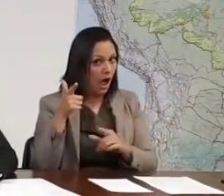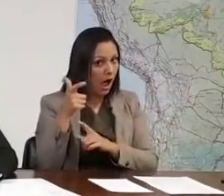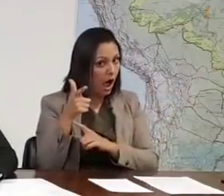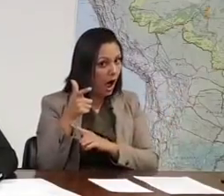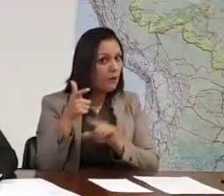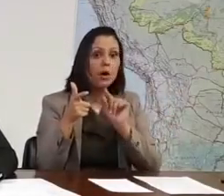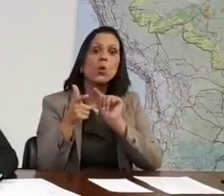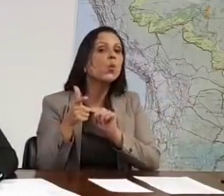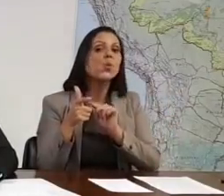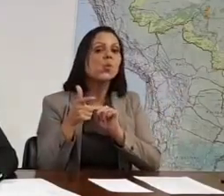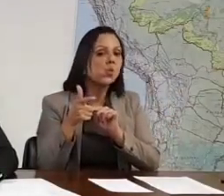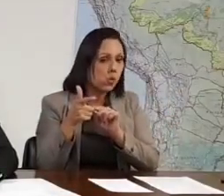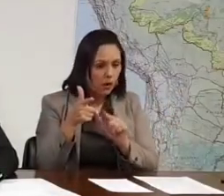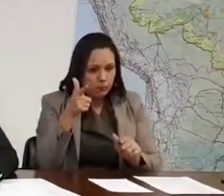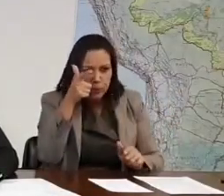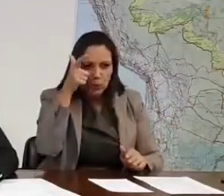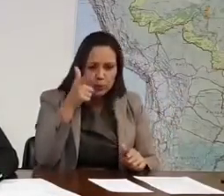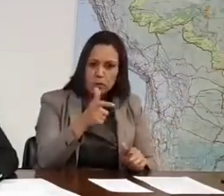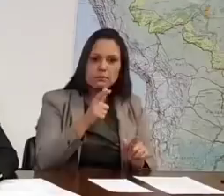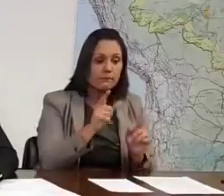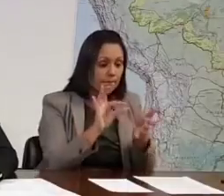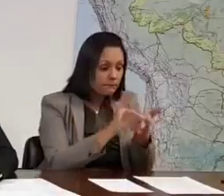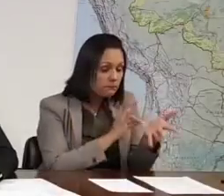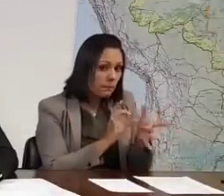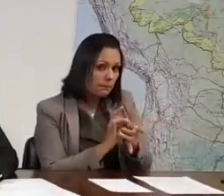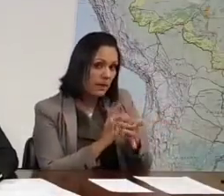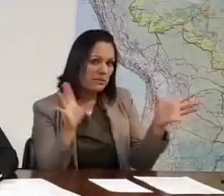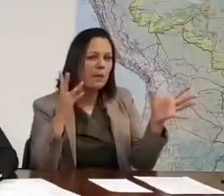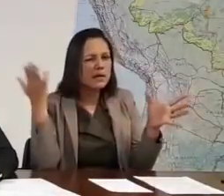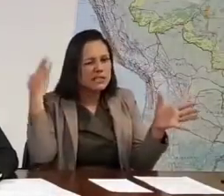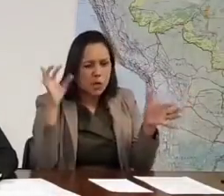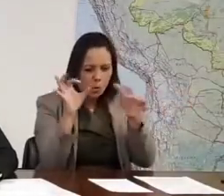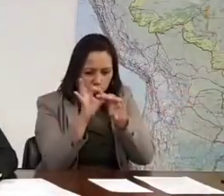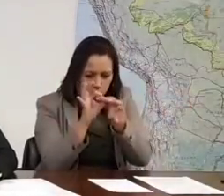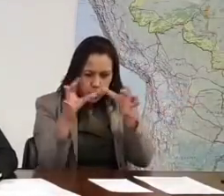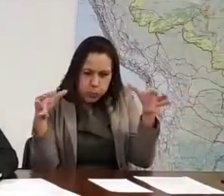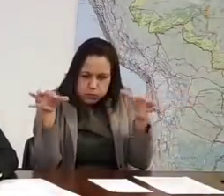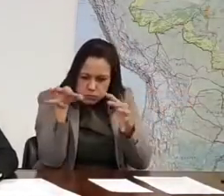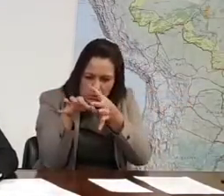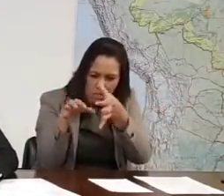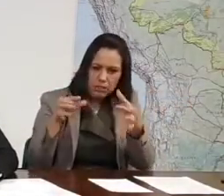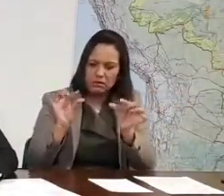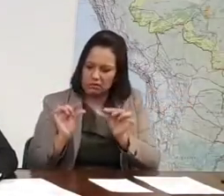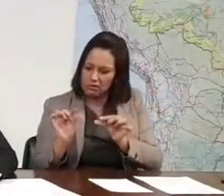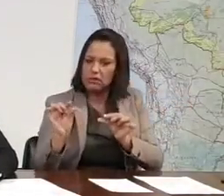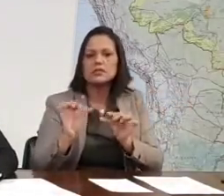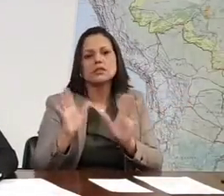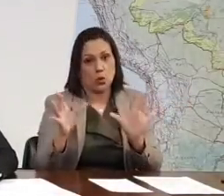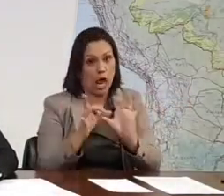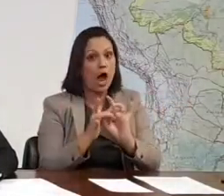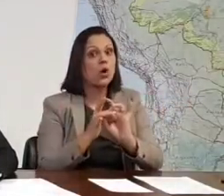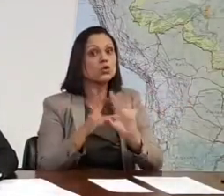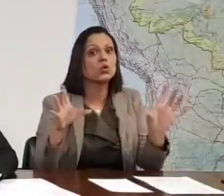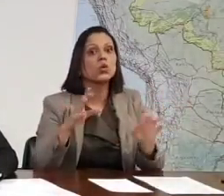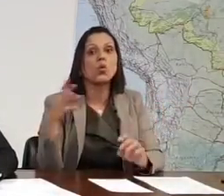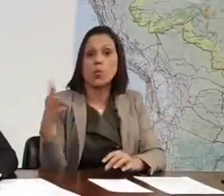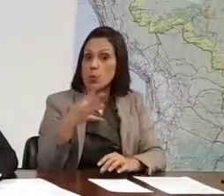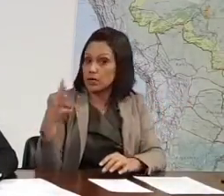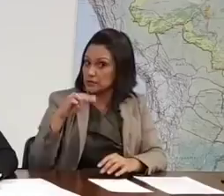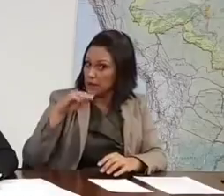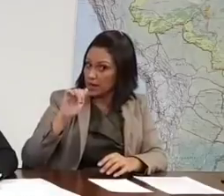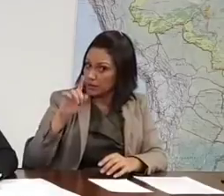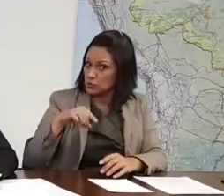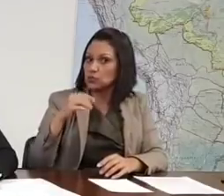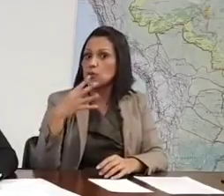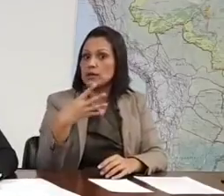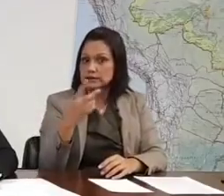de uso permitido, né? Tinha restrições feitas a calibres, etc, etc. E continua autorizado calibre 44 Magno, 45